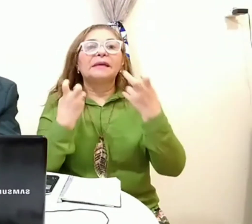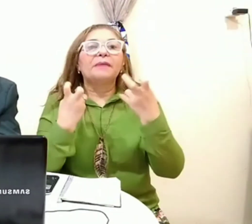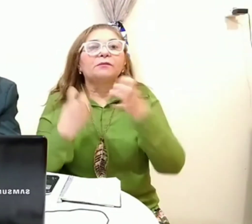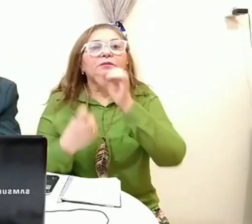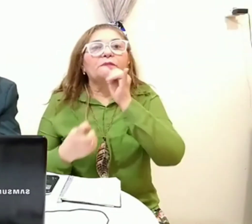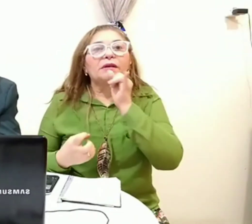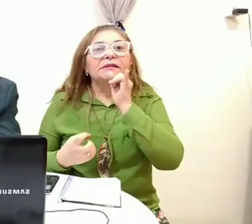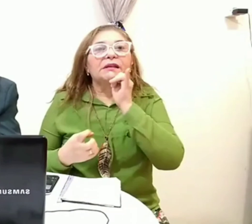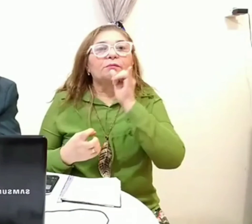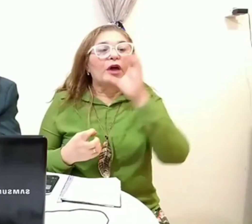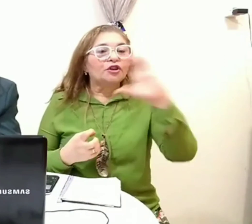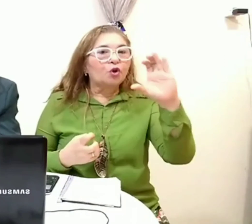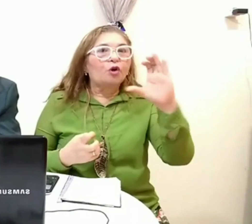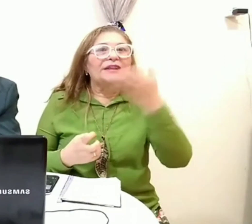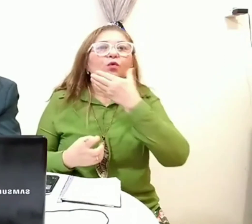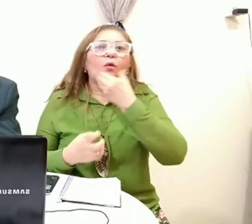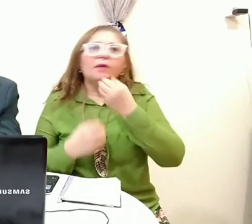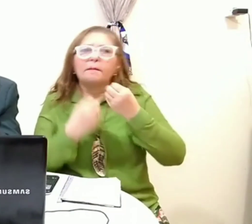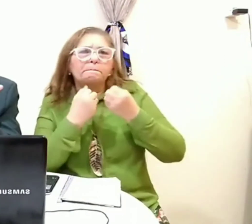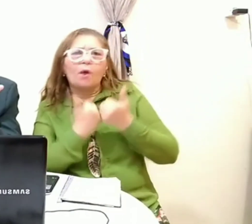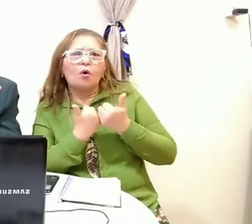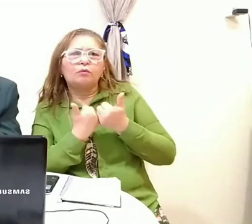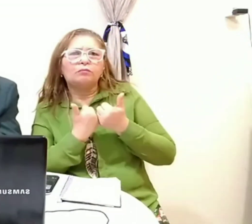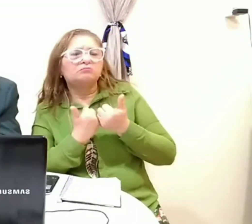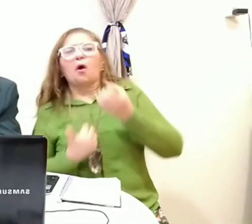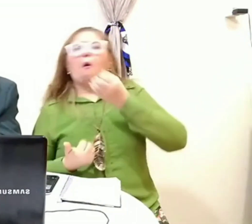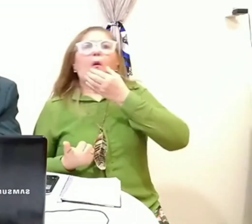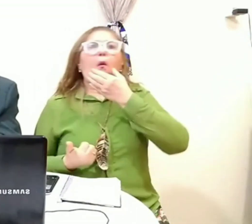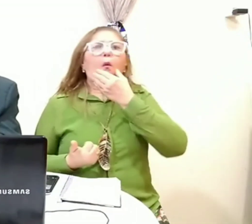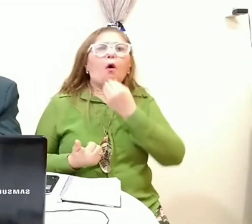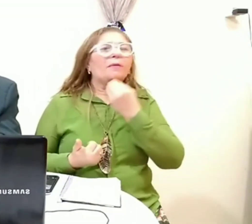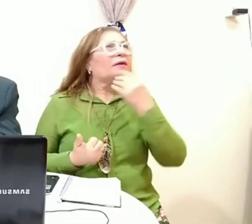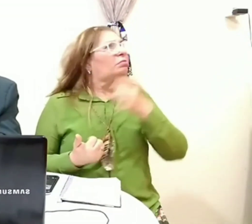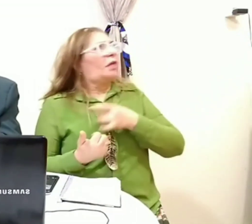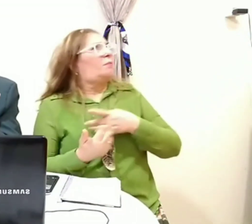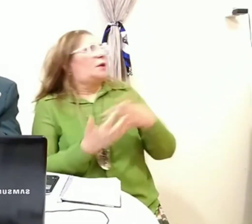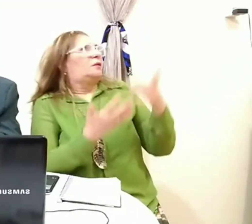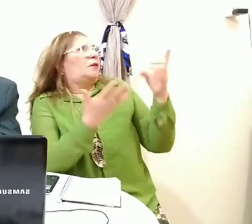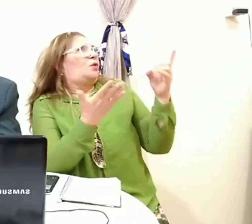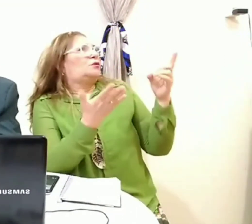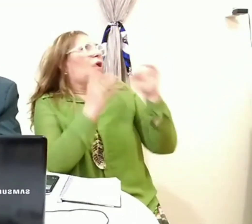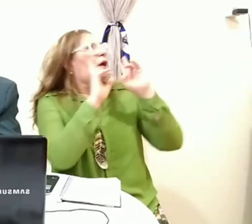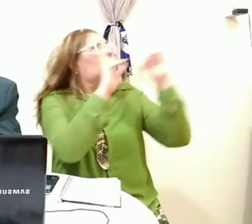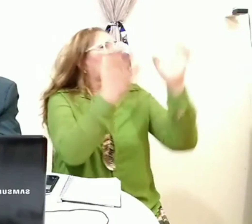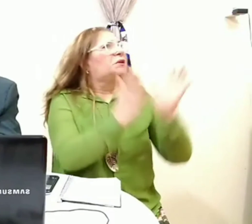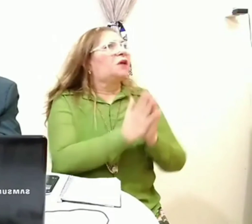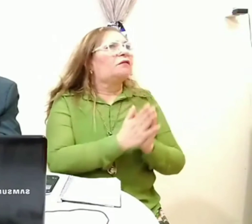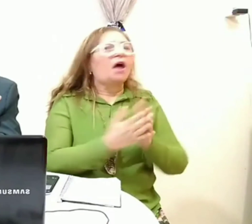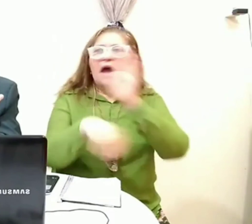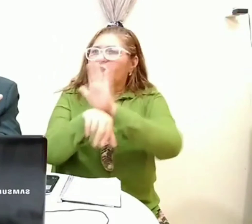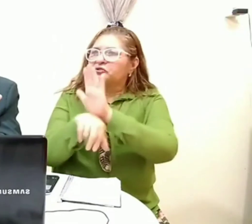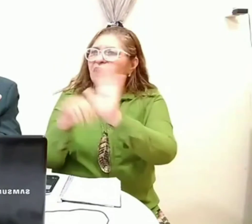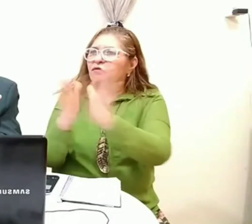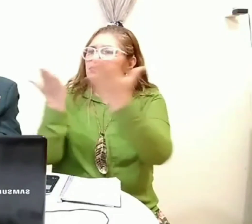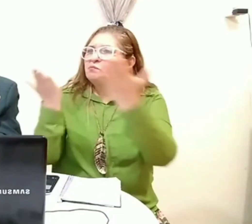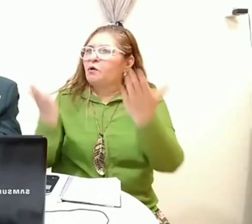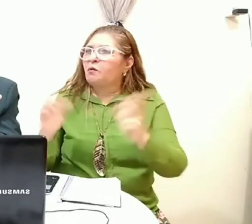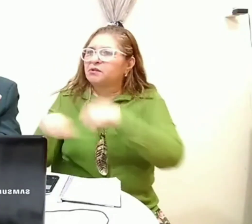era um homem piedoso, que era um homem temente, que era um homem que ajudava as pessoas e que